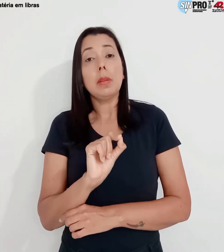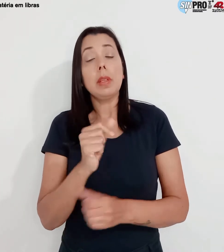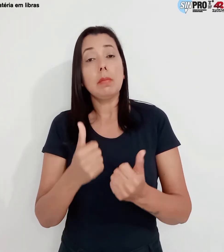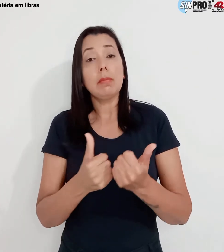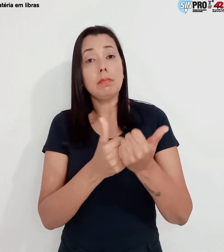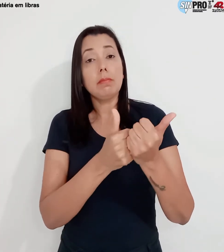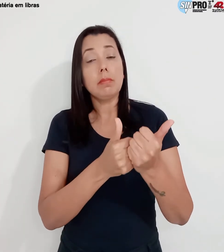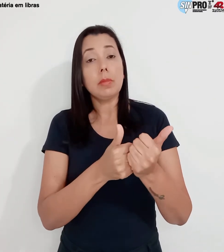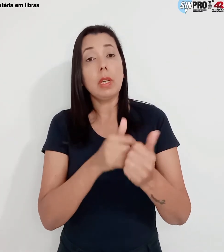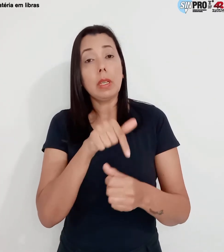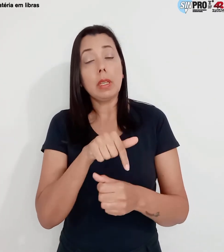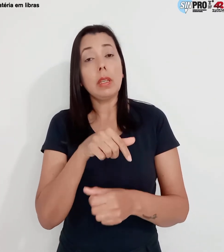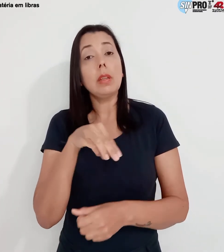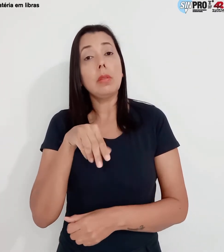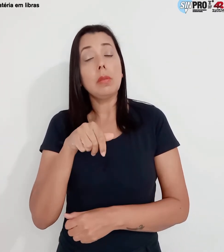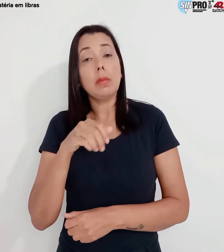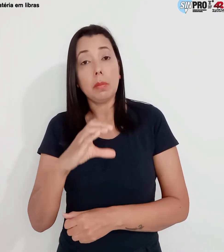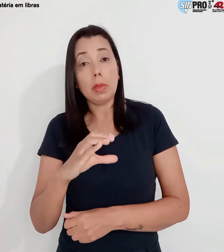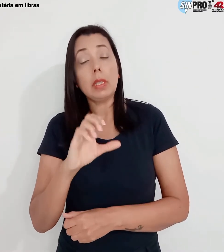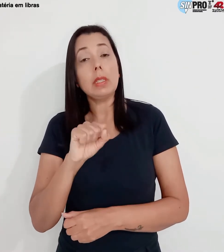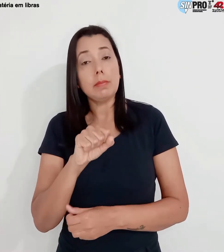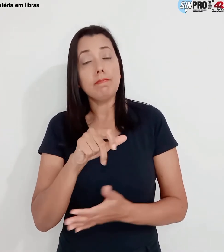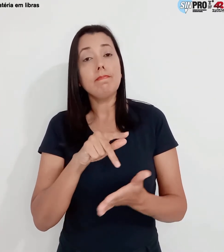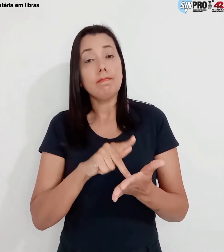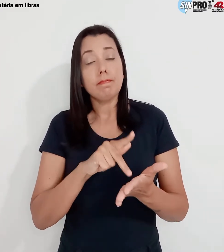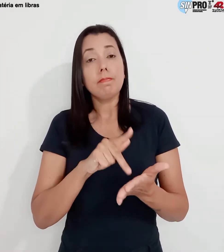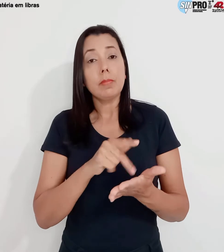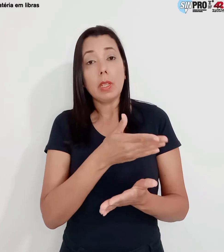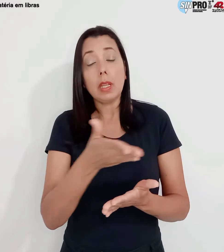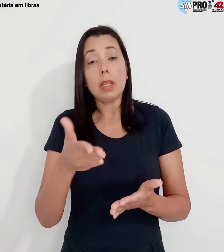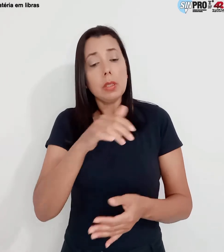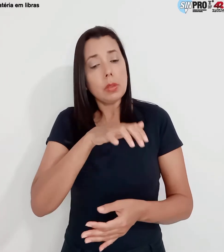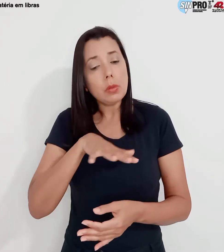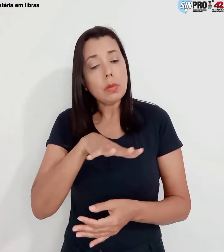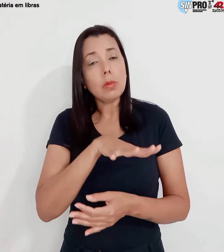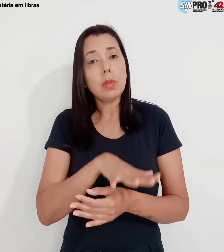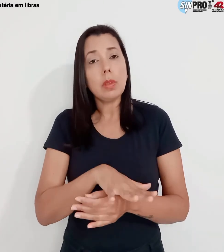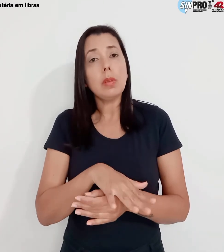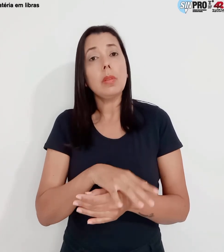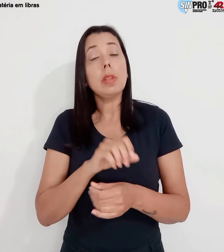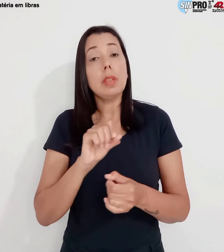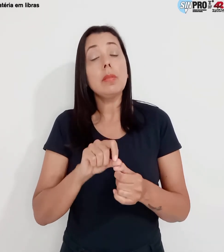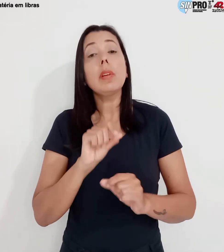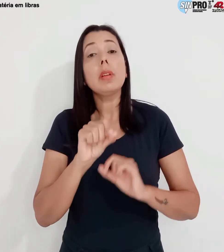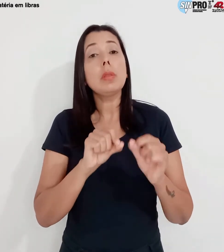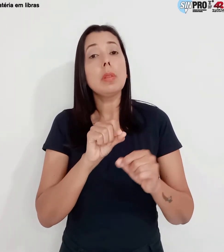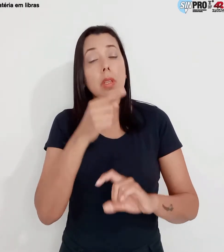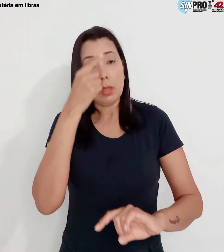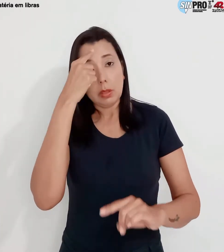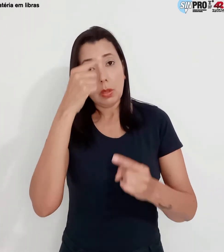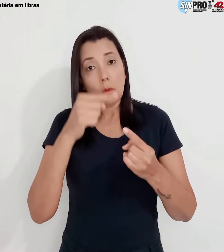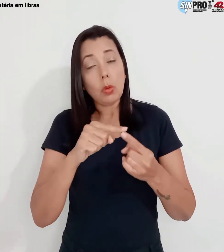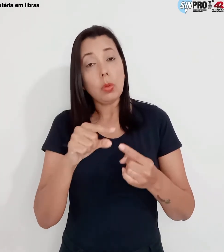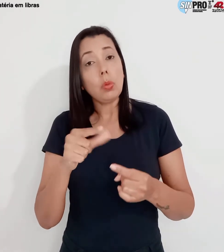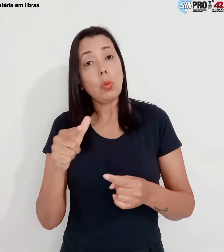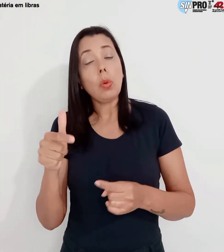de destaque no MEC. É justamente esse setor que faz coro com outros